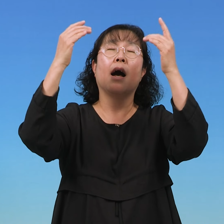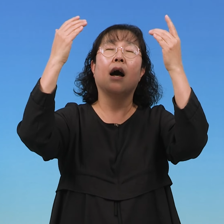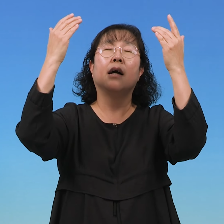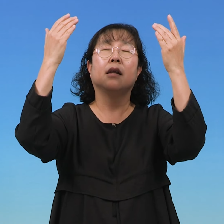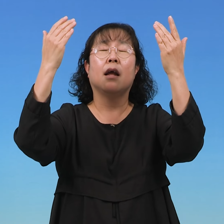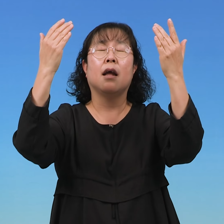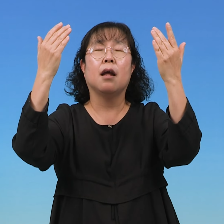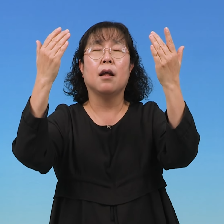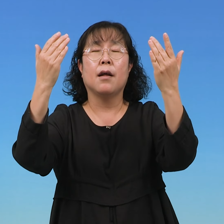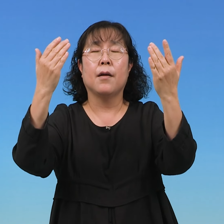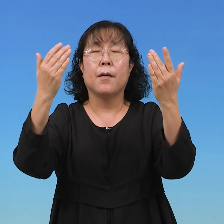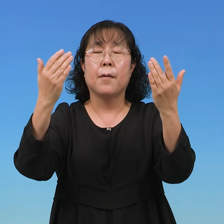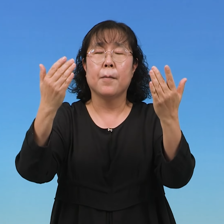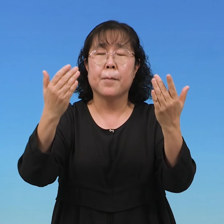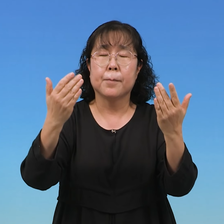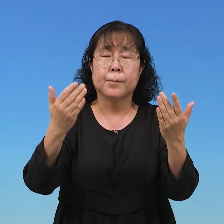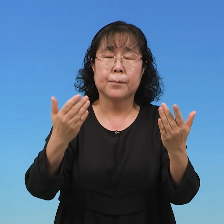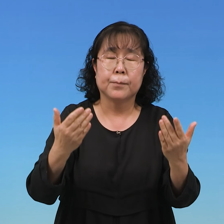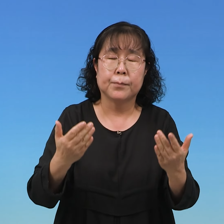말씀